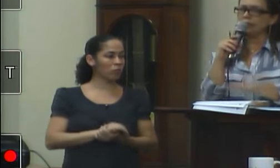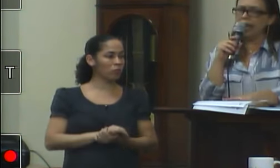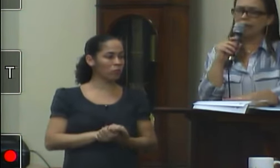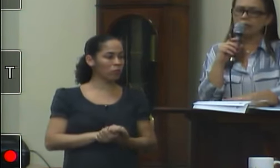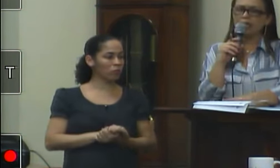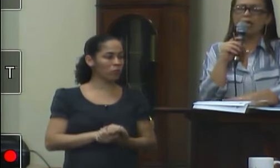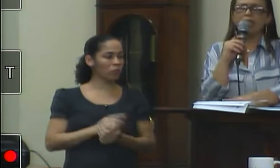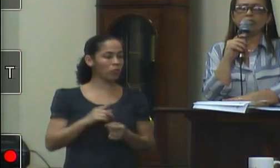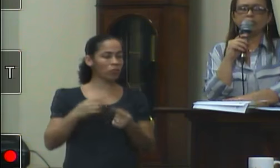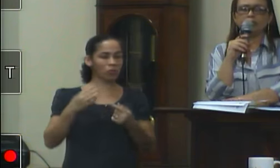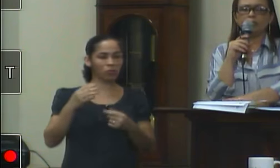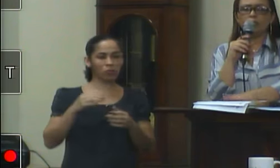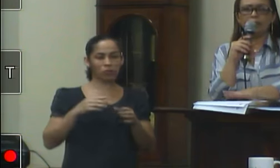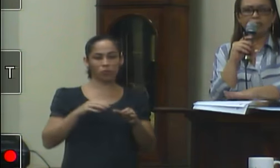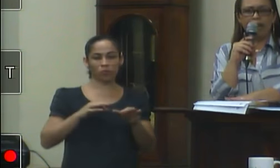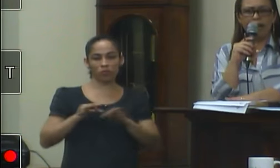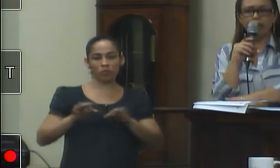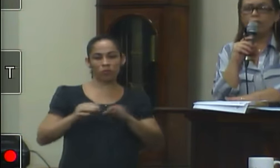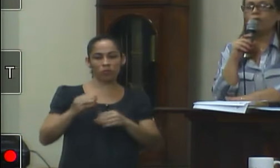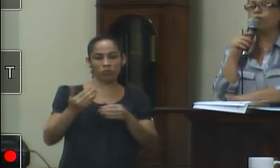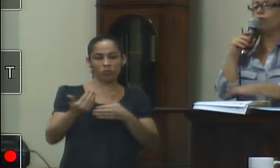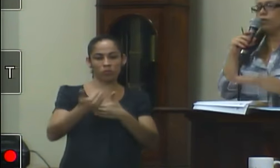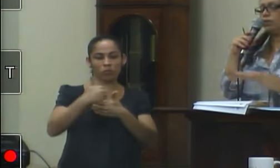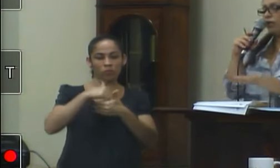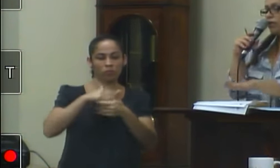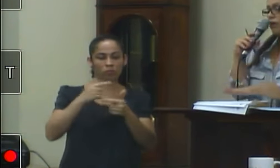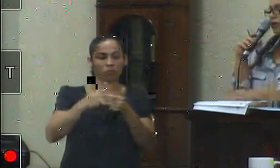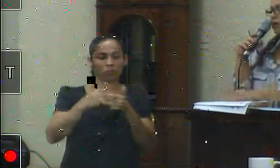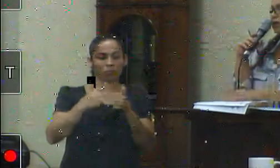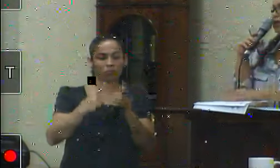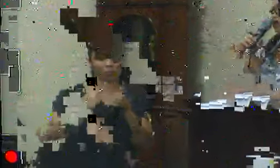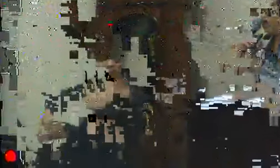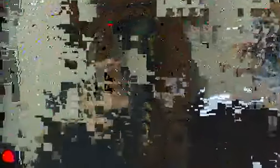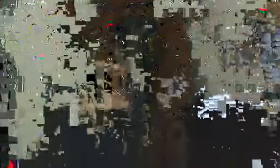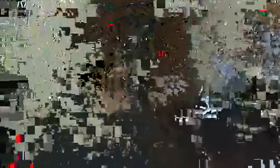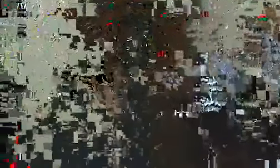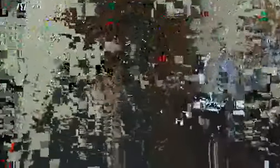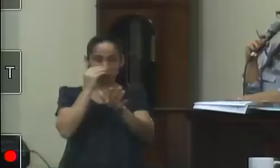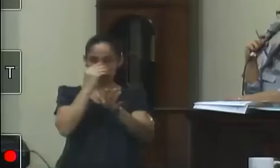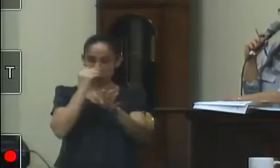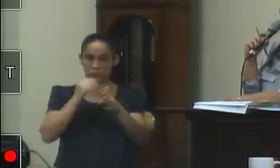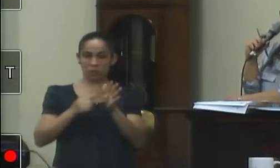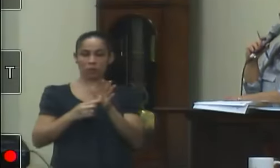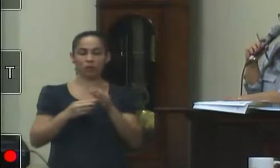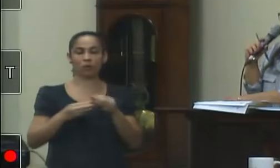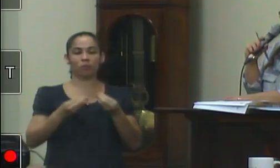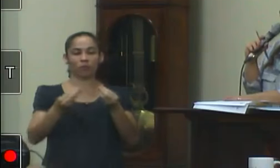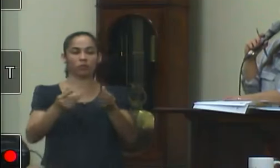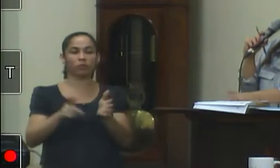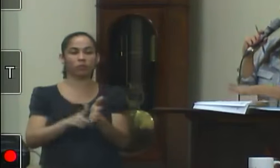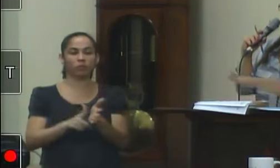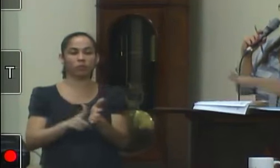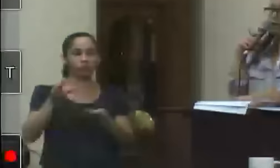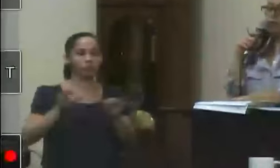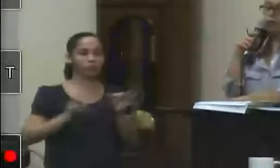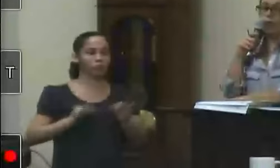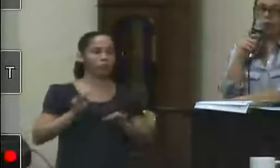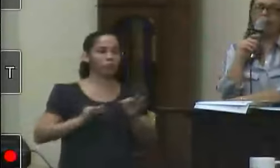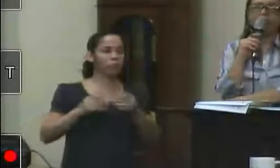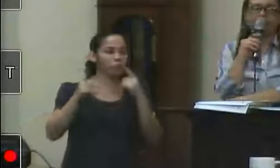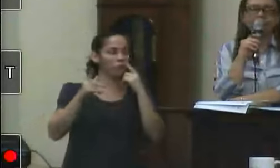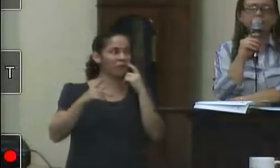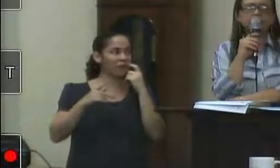controle interno, ele está sendo publicado. Nós vamos enviar para o Tribunal de Contas, sim. E eu